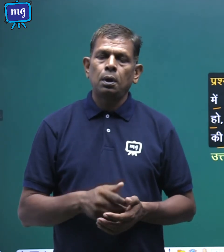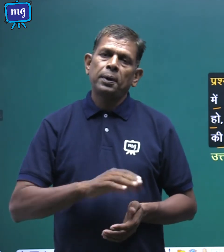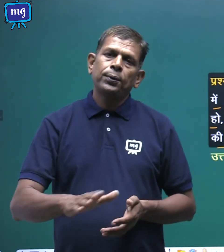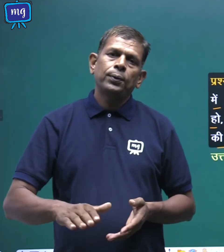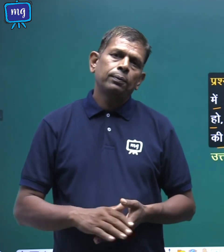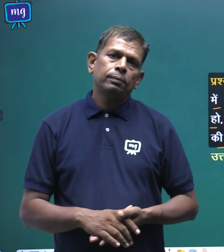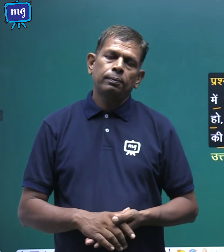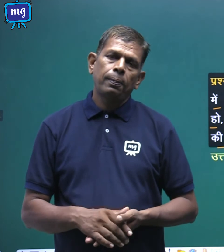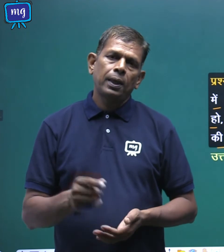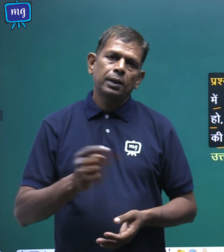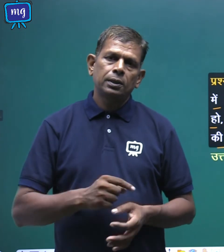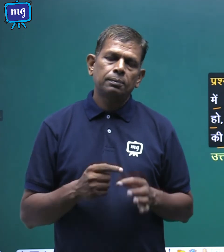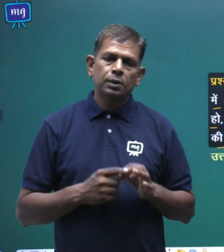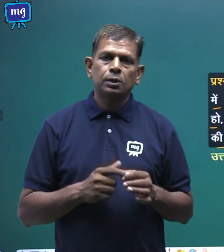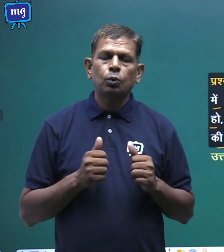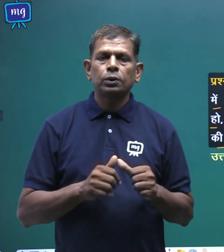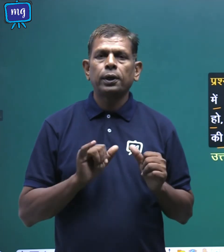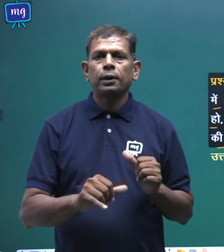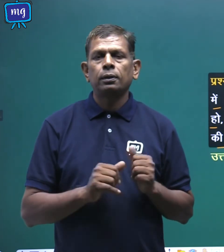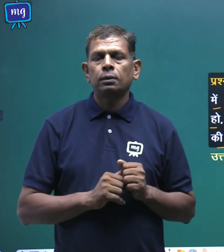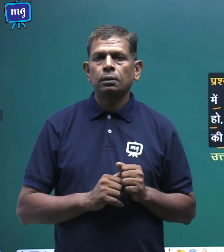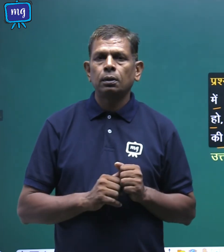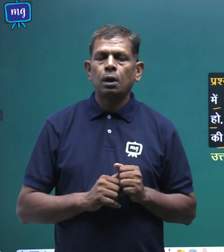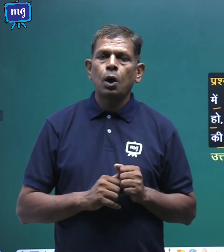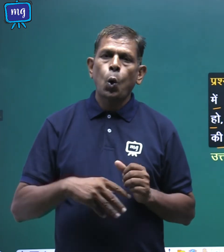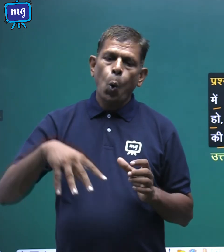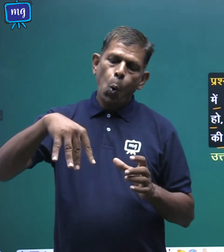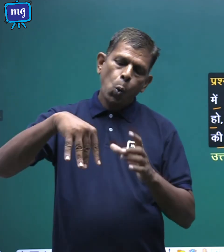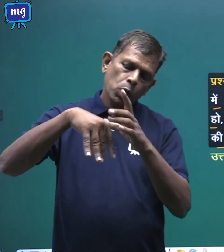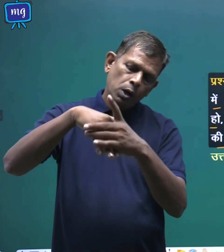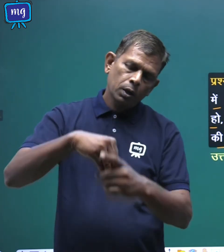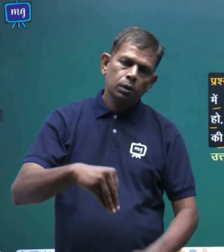बच्चों, इस प्रश्न का उत्तर है मूसला जड़।